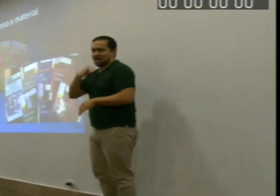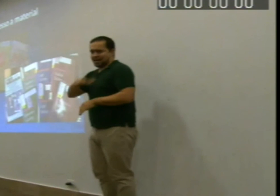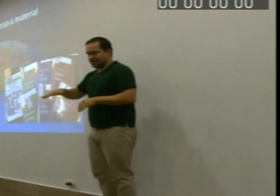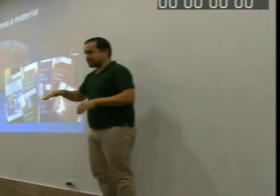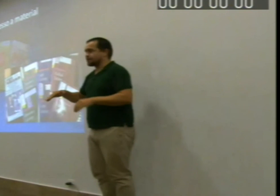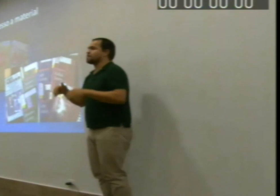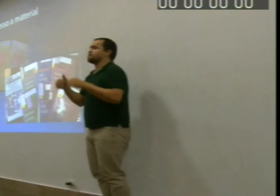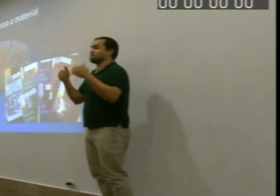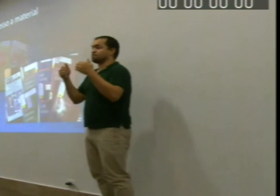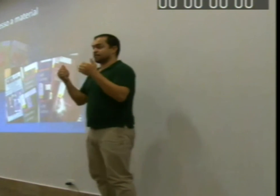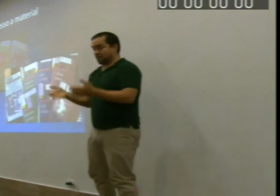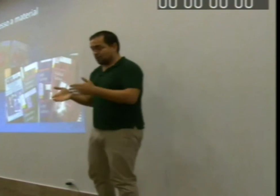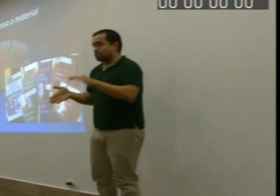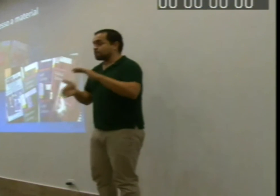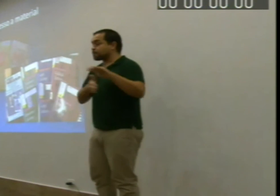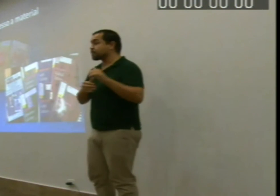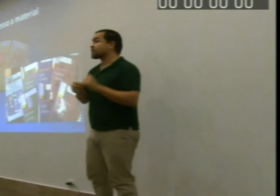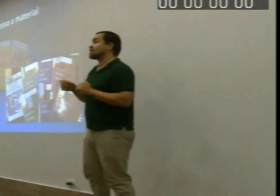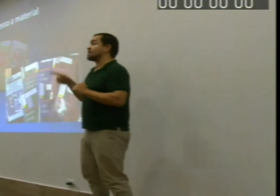ah